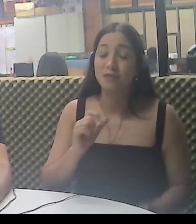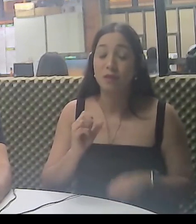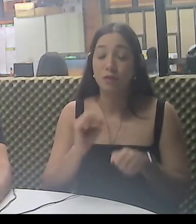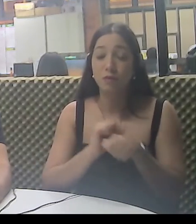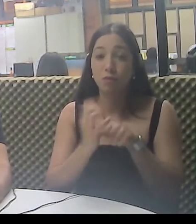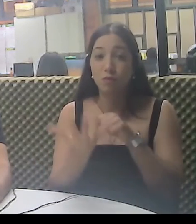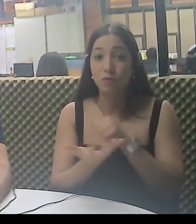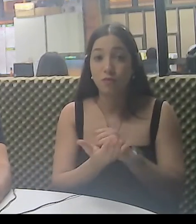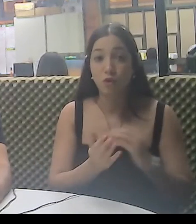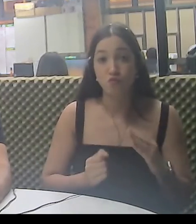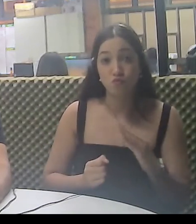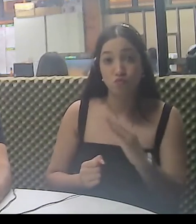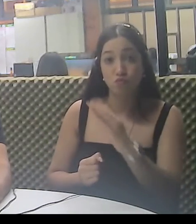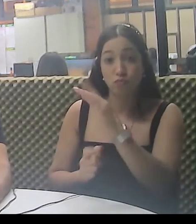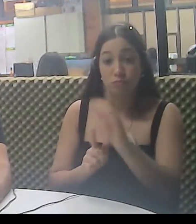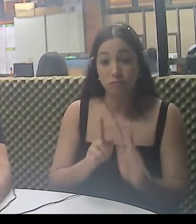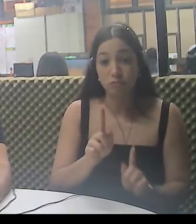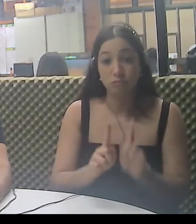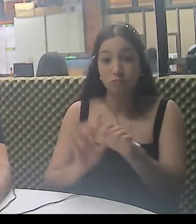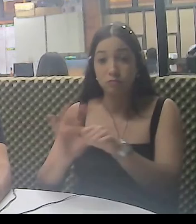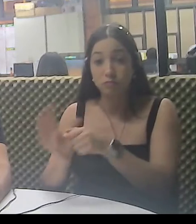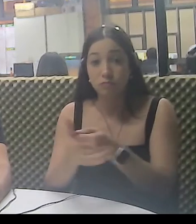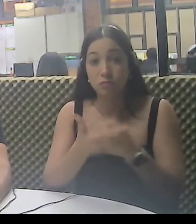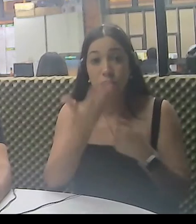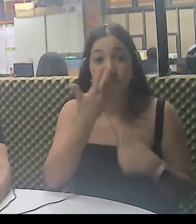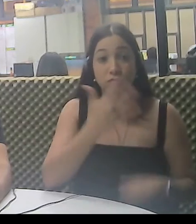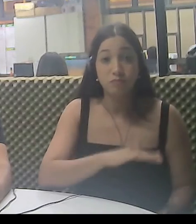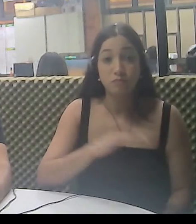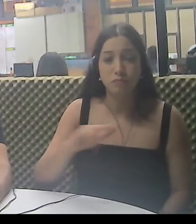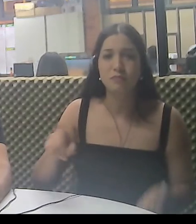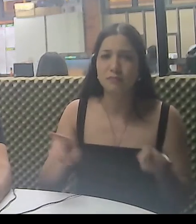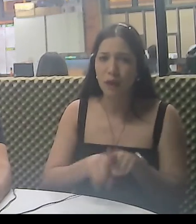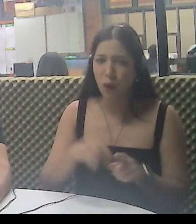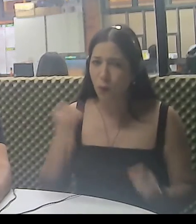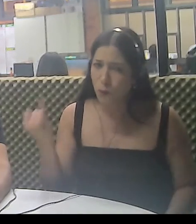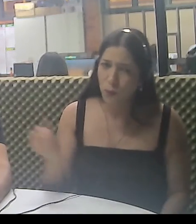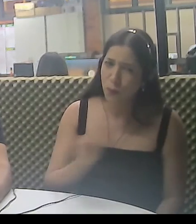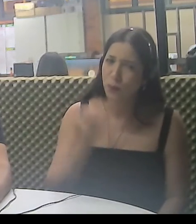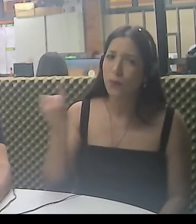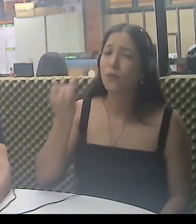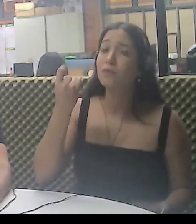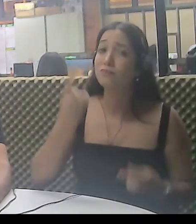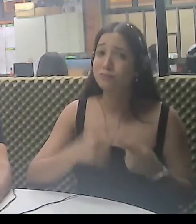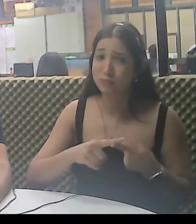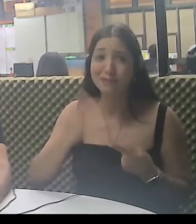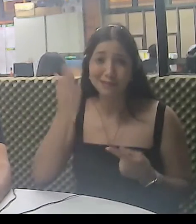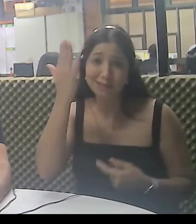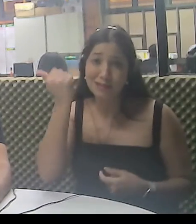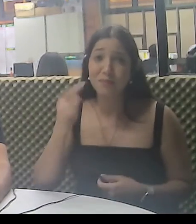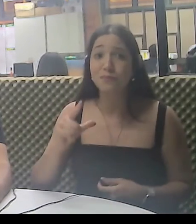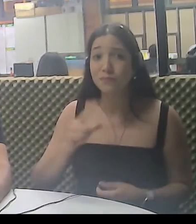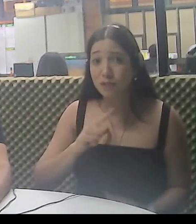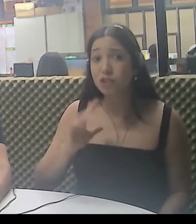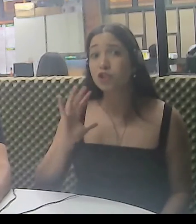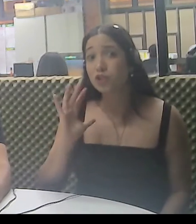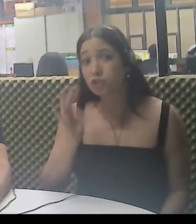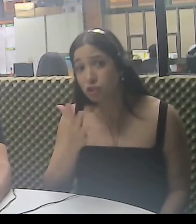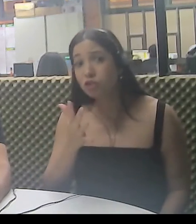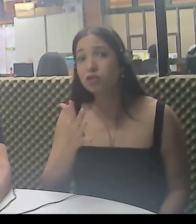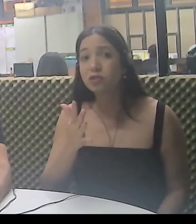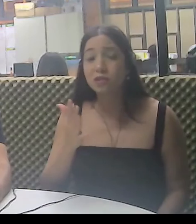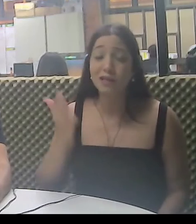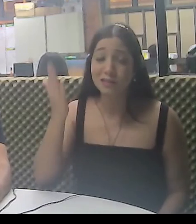de casos e a proteção dessas crianças também é de suma importância, porque a gente sabe que já existe